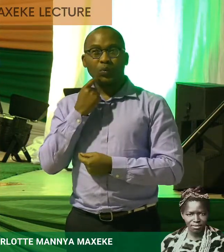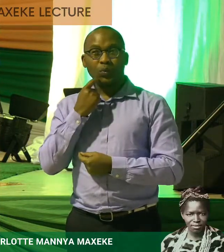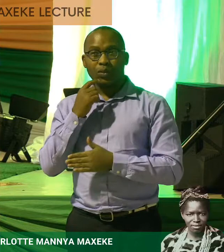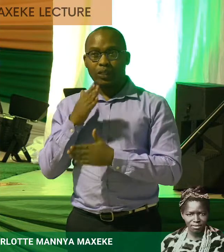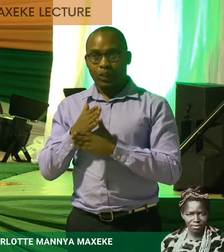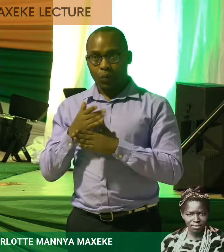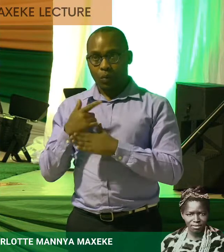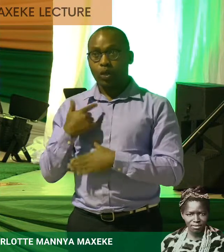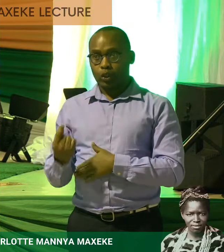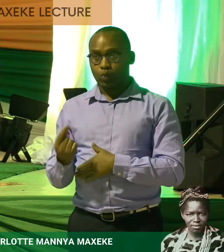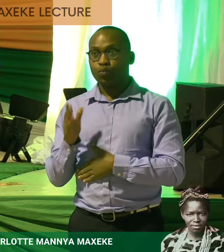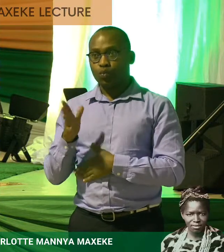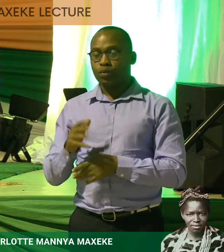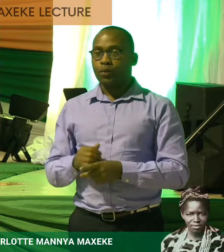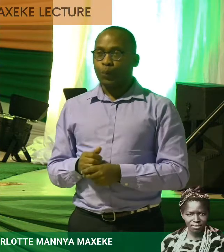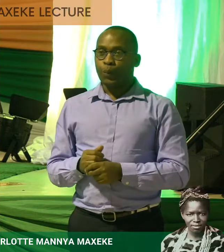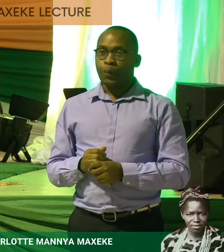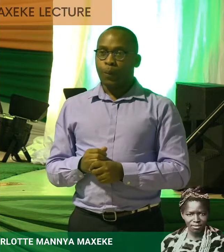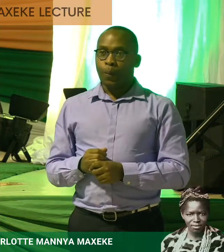endiwunikezwayo